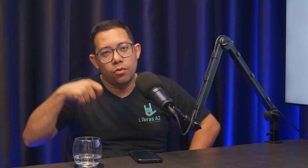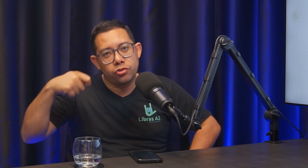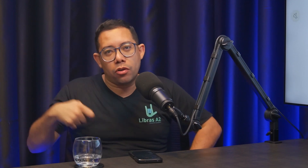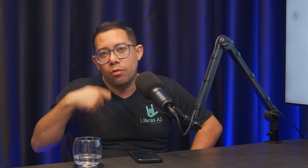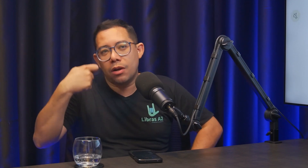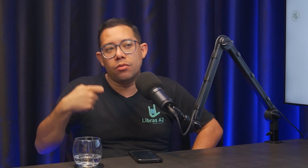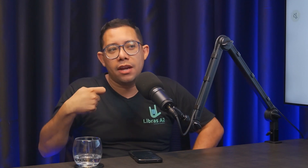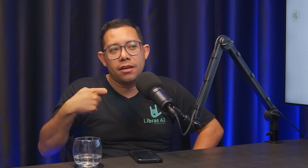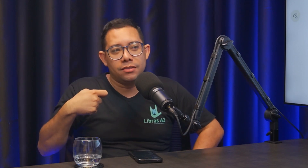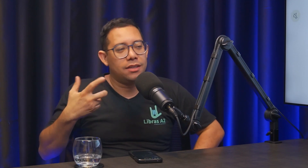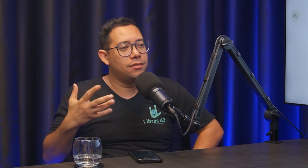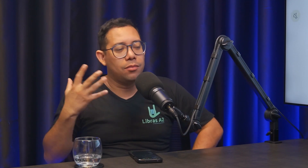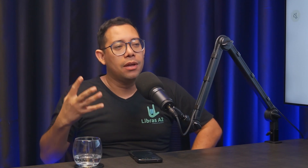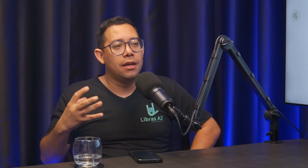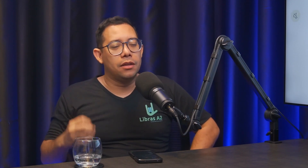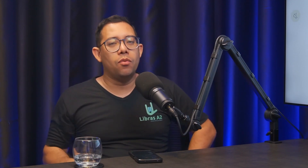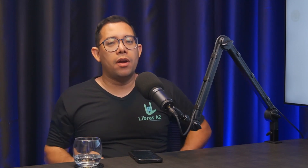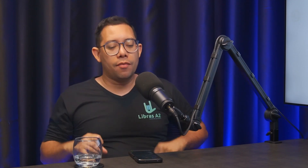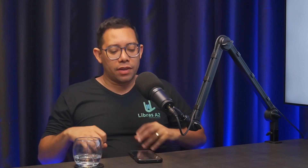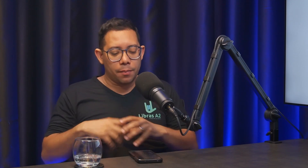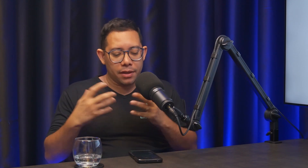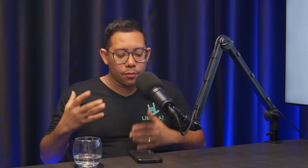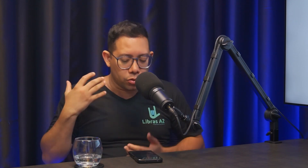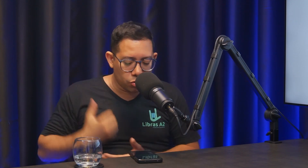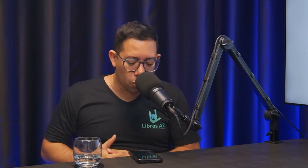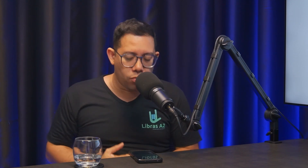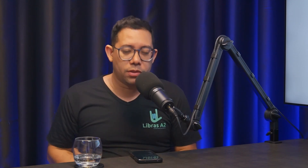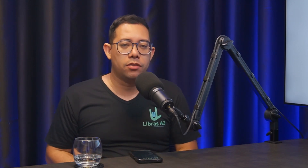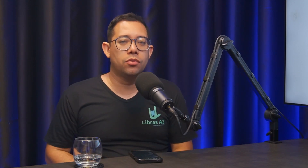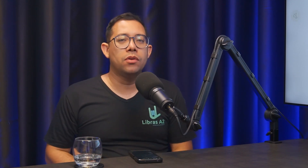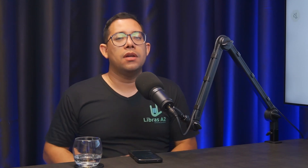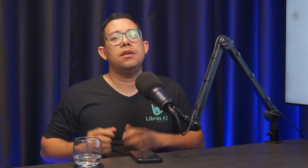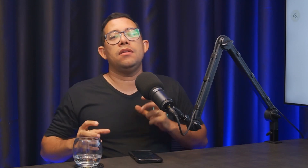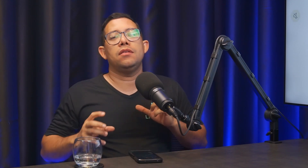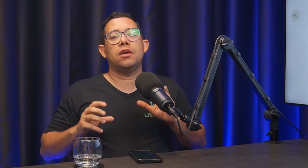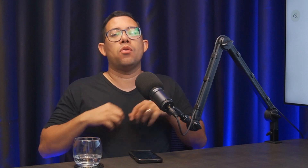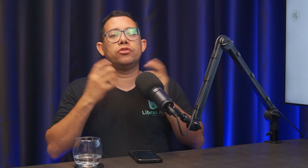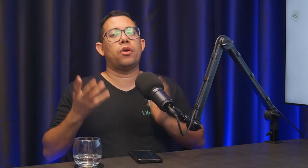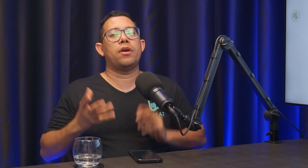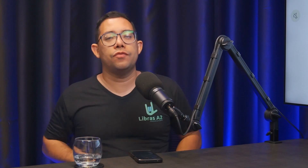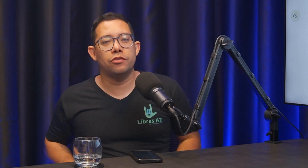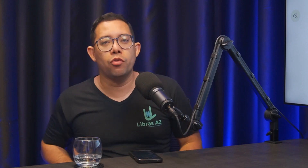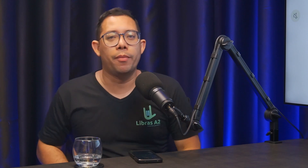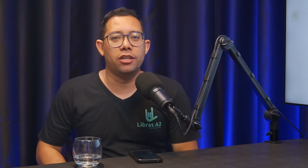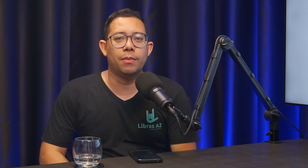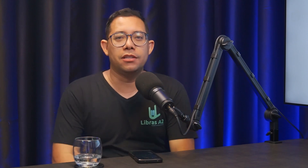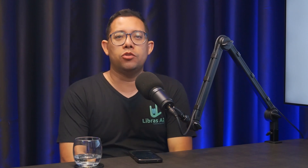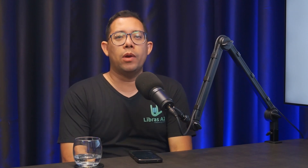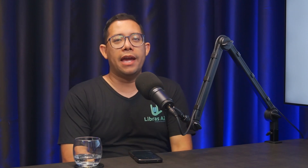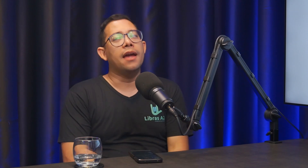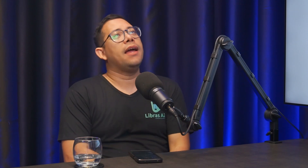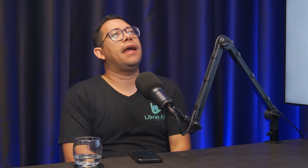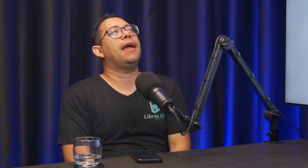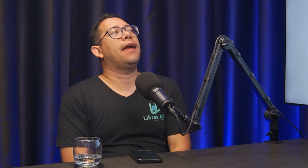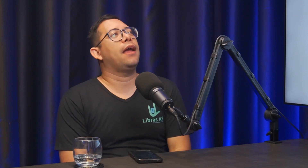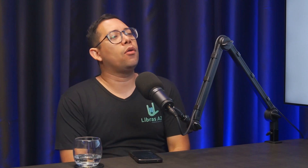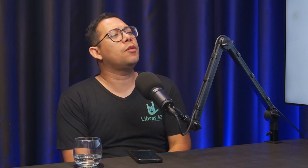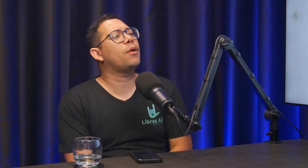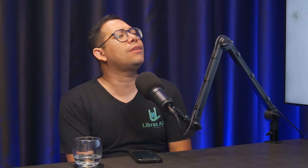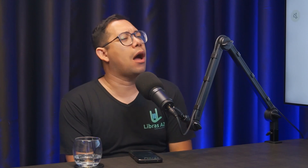só com a colher, certo? Então vai depender muito do contexto e você constrói isso visualmente. Mas isso é coisa para outra aula,